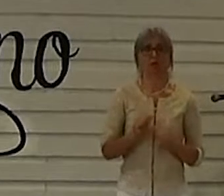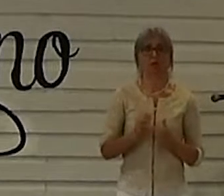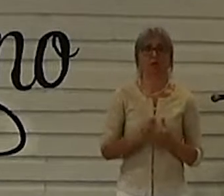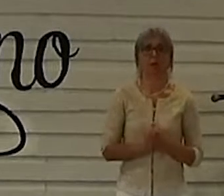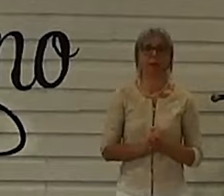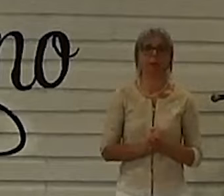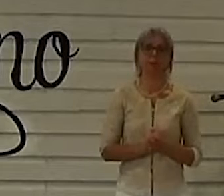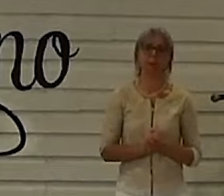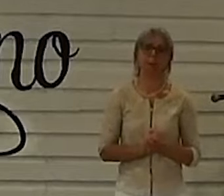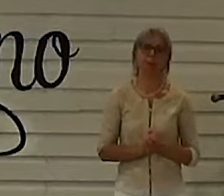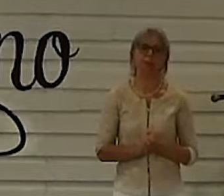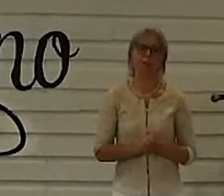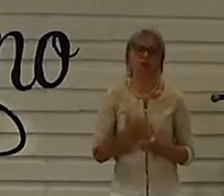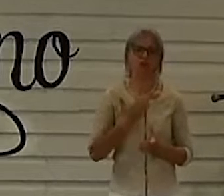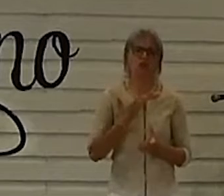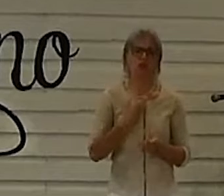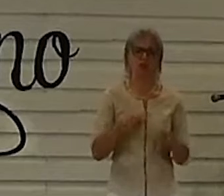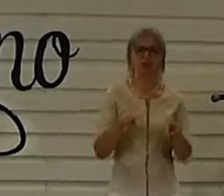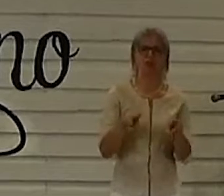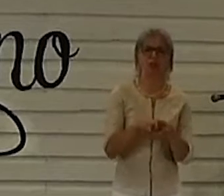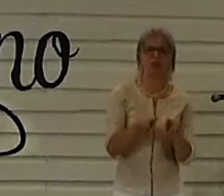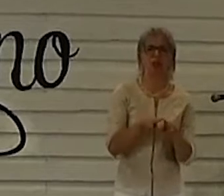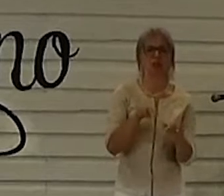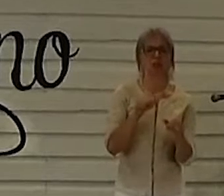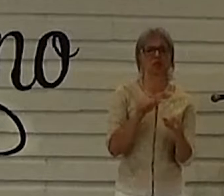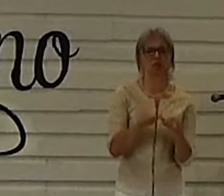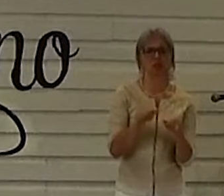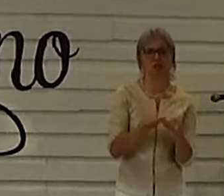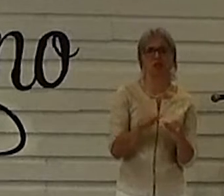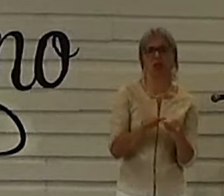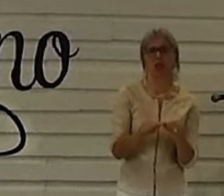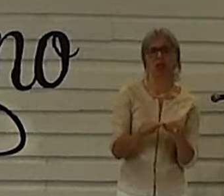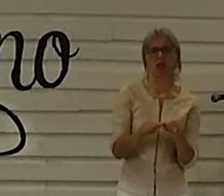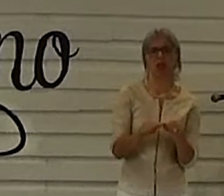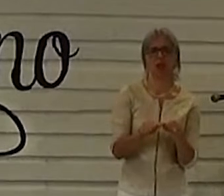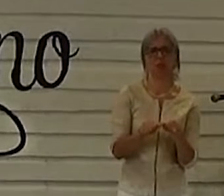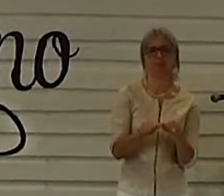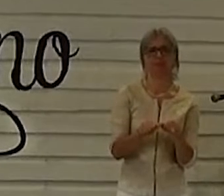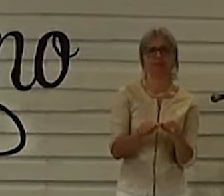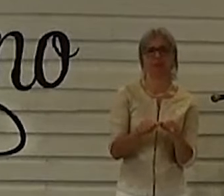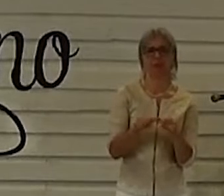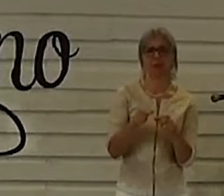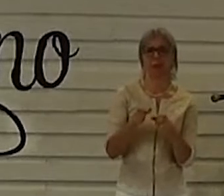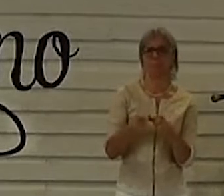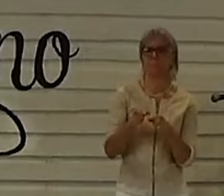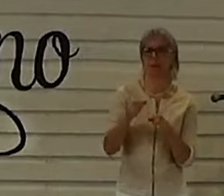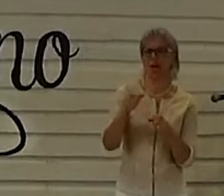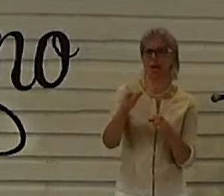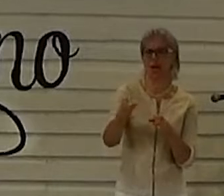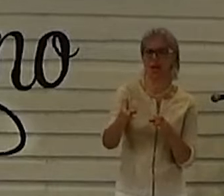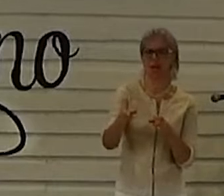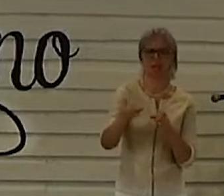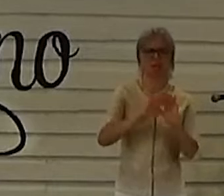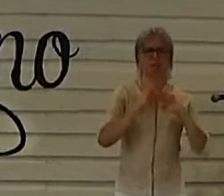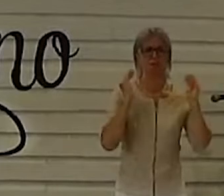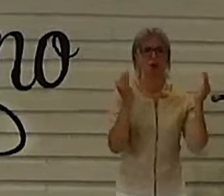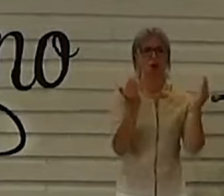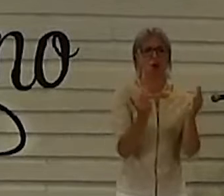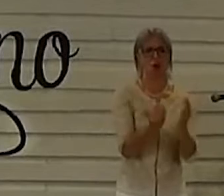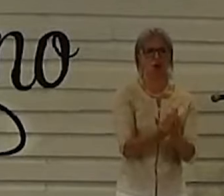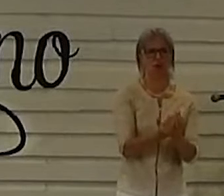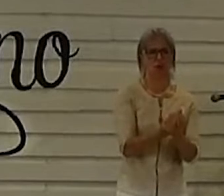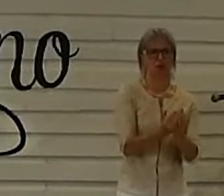perché quello era il loro paese, quello era quello che loro sapevano, e hanno insegnato l'ateismo. Ma quando hanno